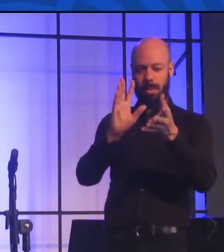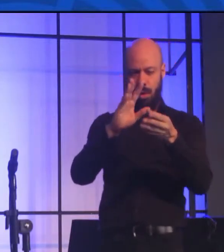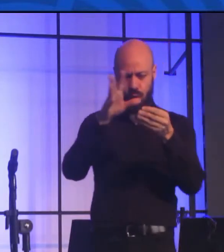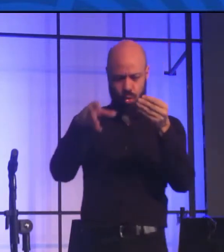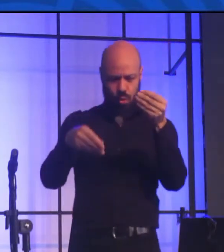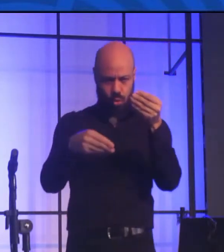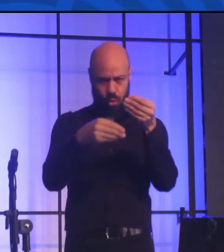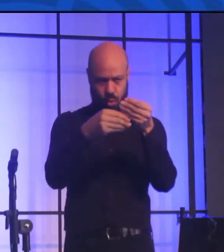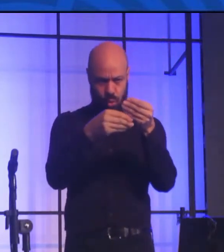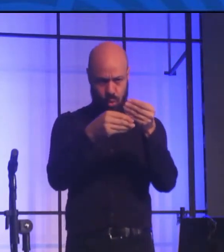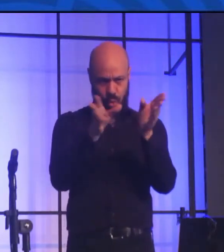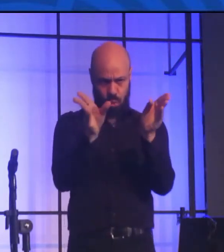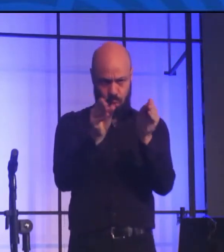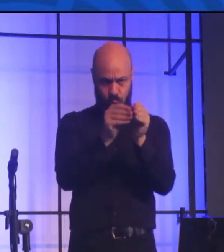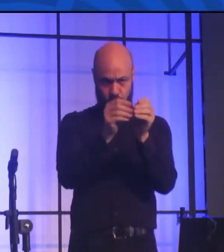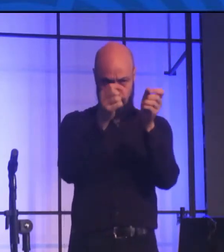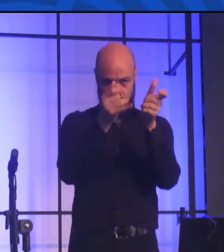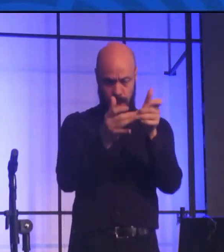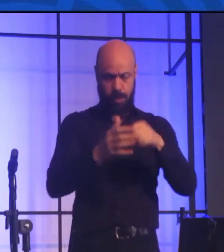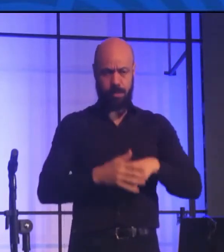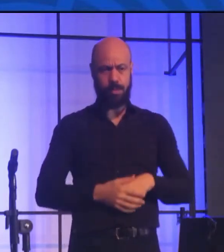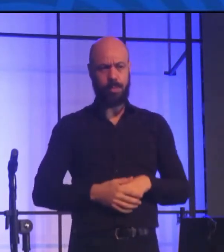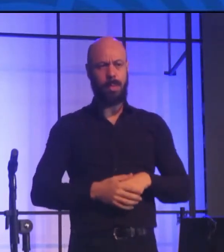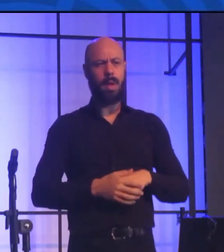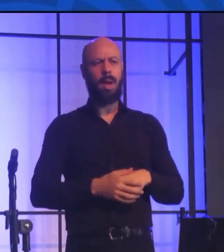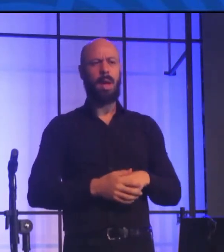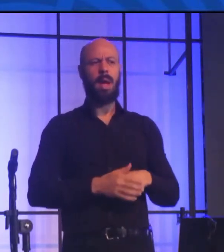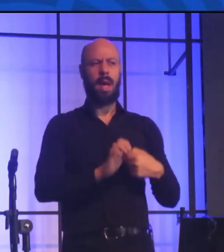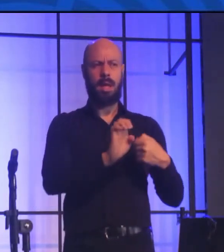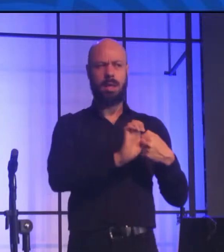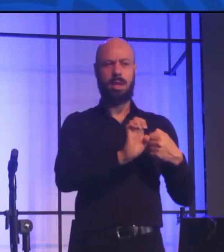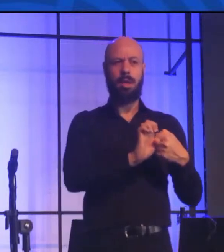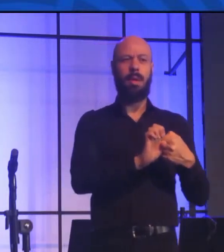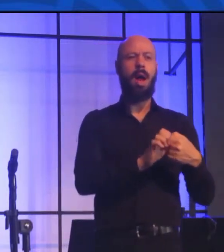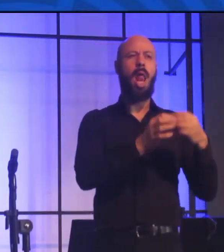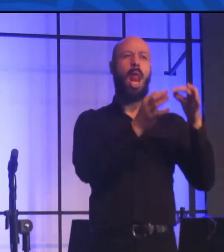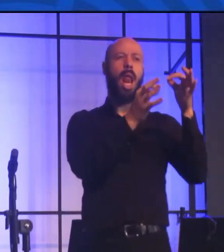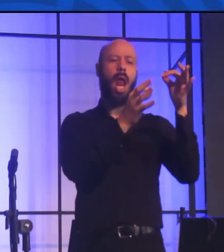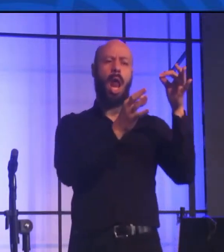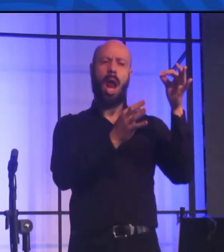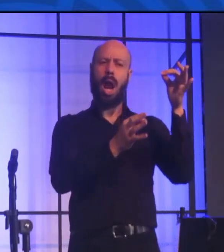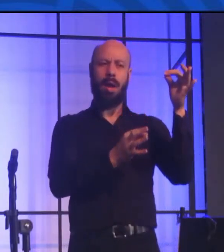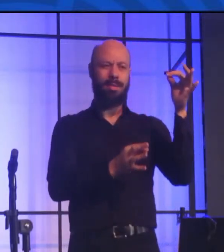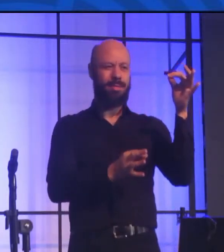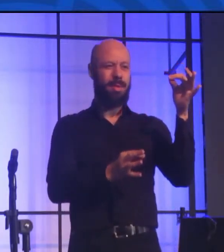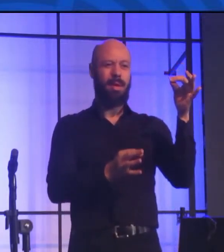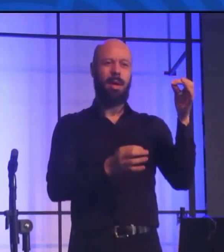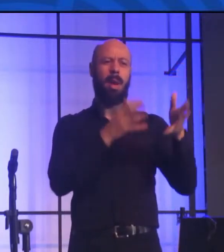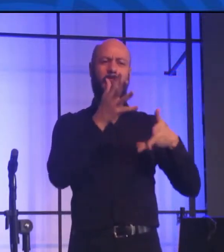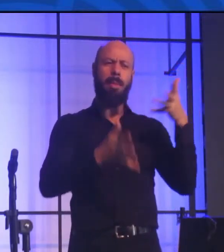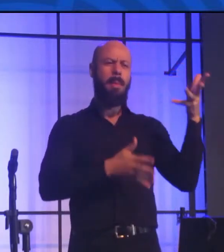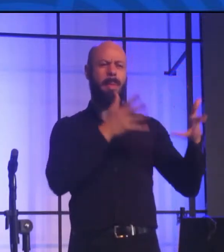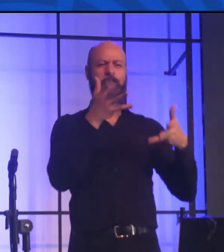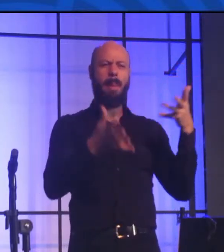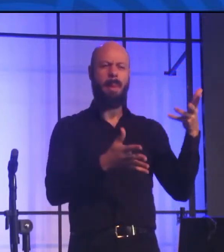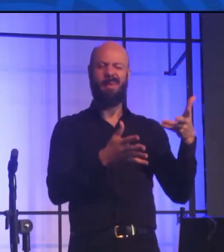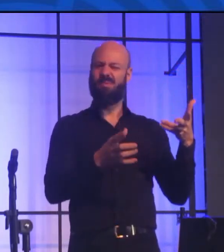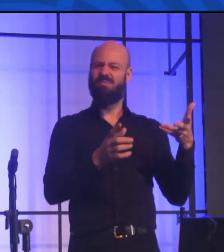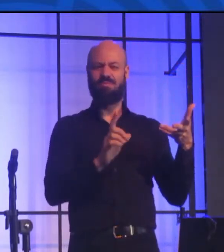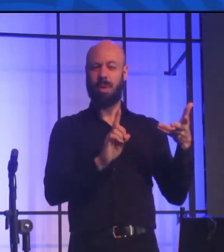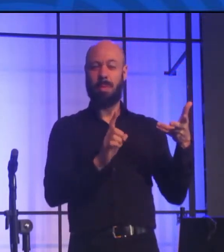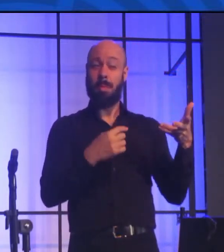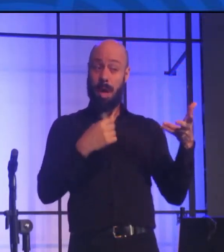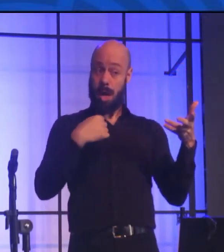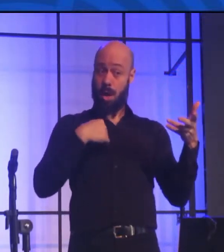Eliseu não parecia ser um cara de muitas palavras. Eliseu parecia ser um cara meio temperamental. Isso sou eu que